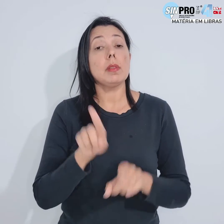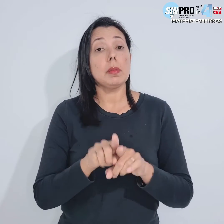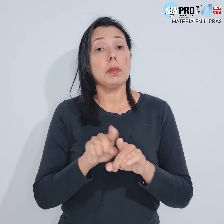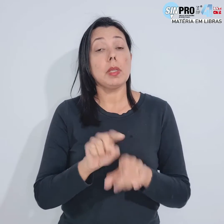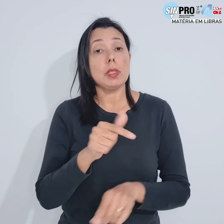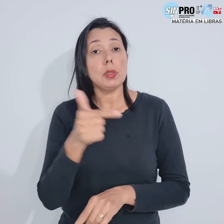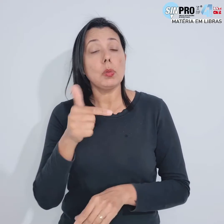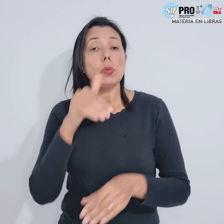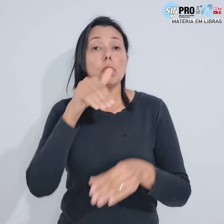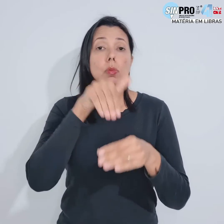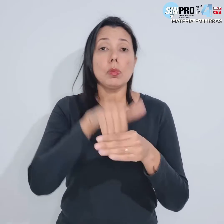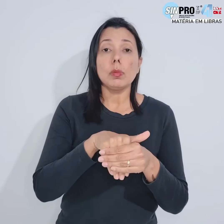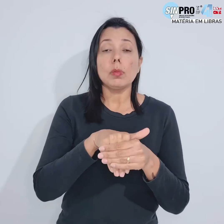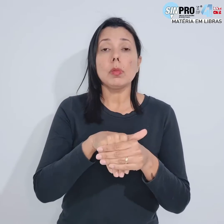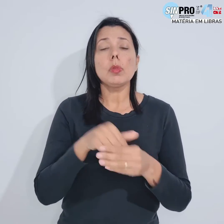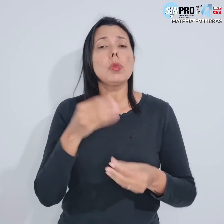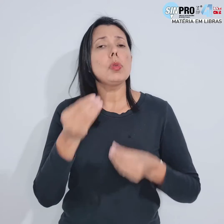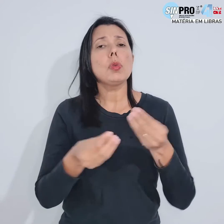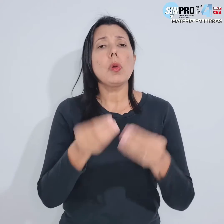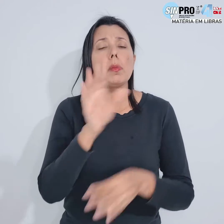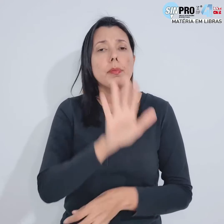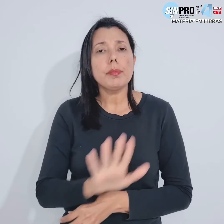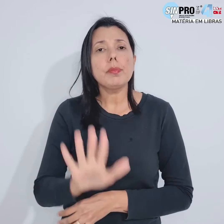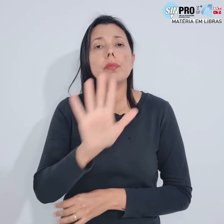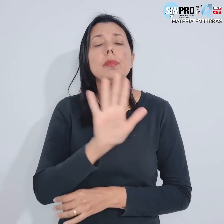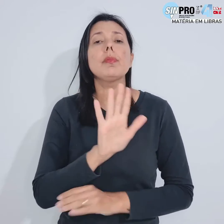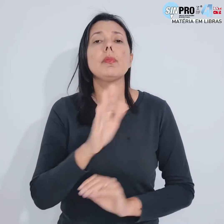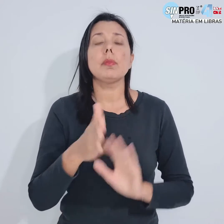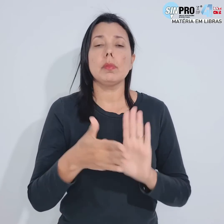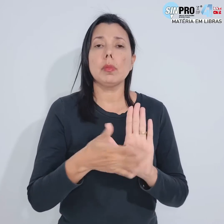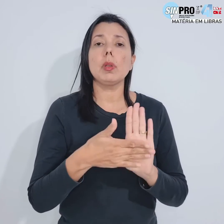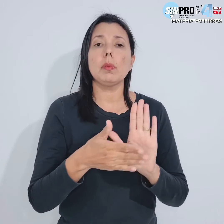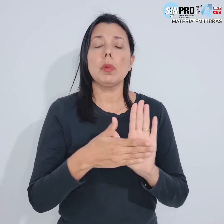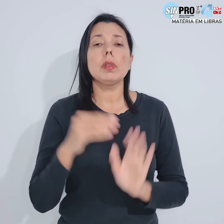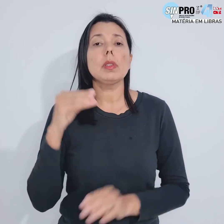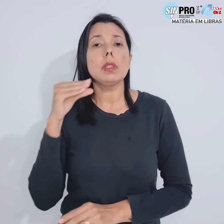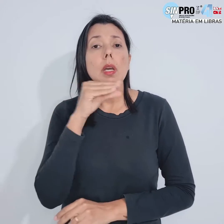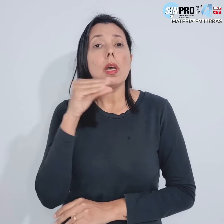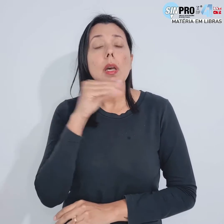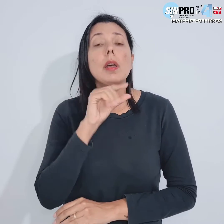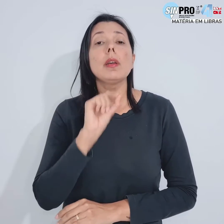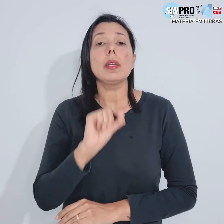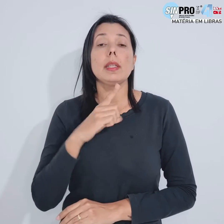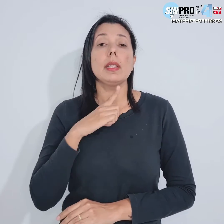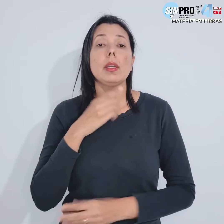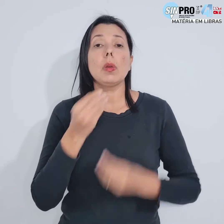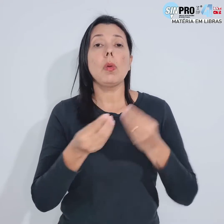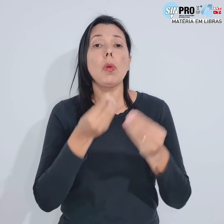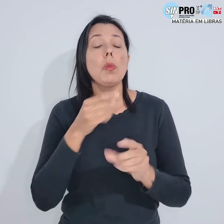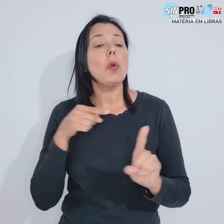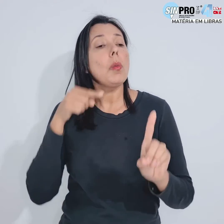segundo turnos. De maneira geral, a PEC emergencial tem como